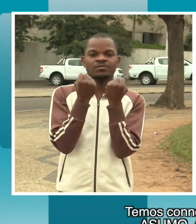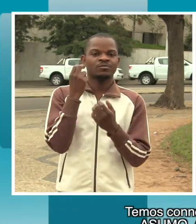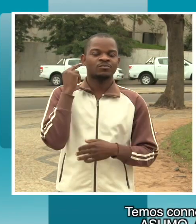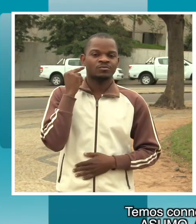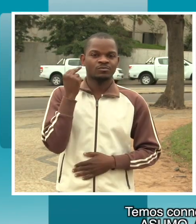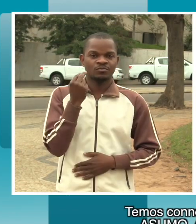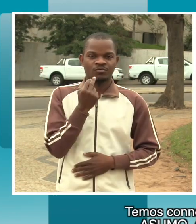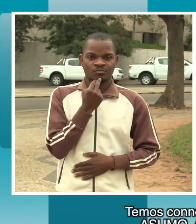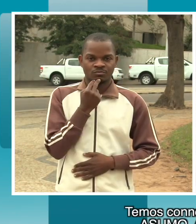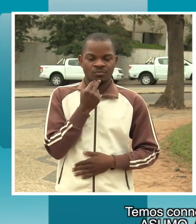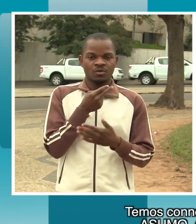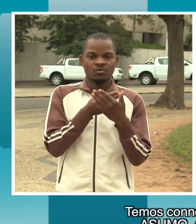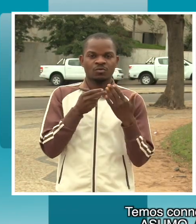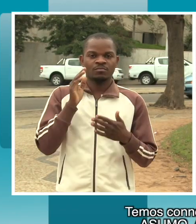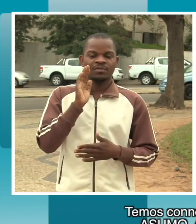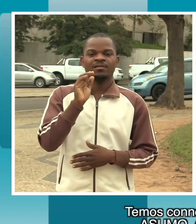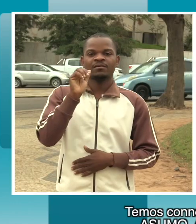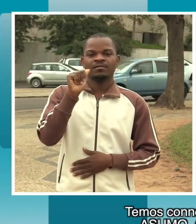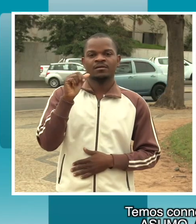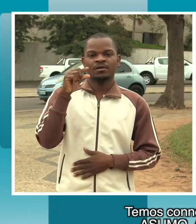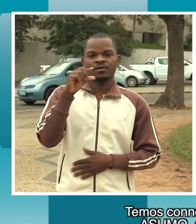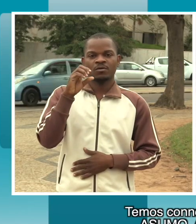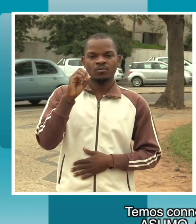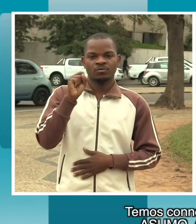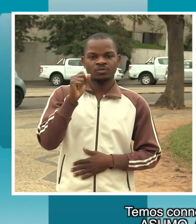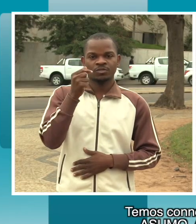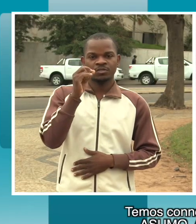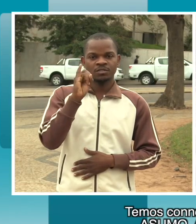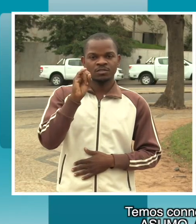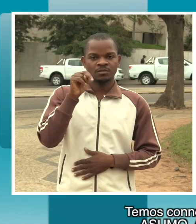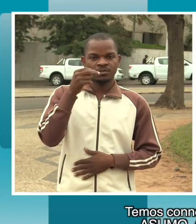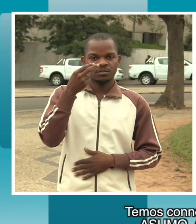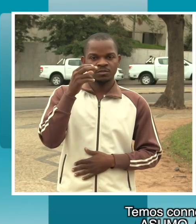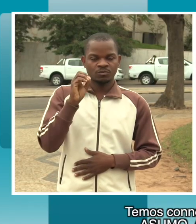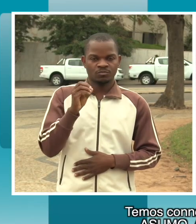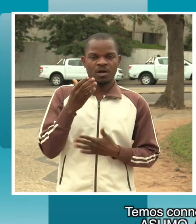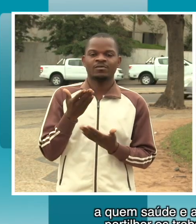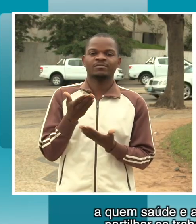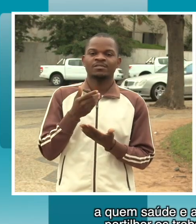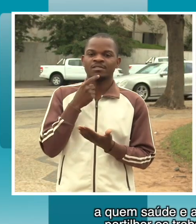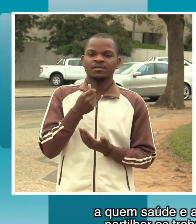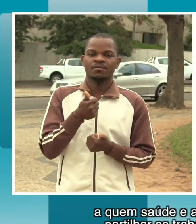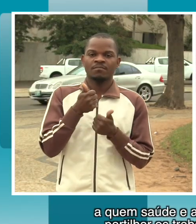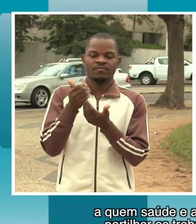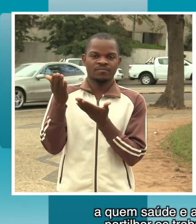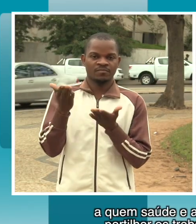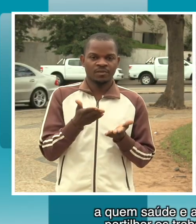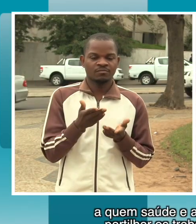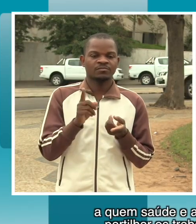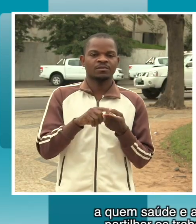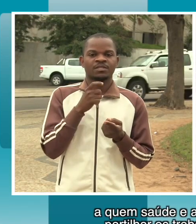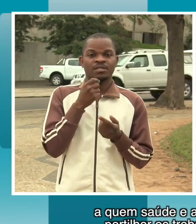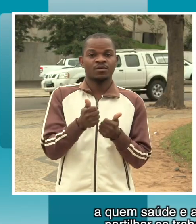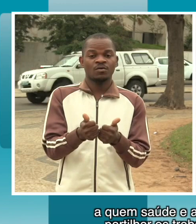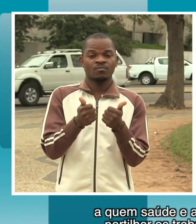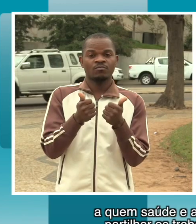desta associação, Agostinho Folis. Aquele Saúde,